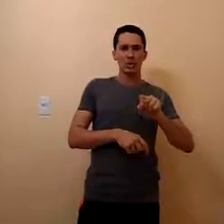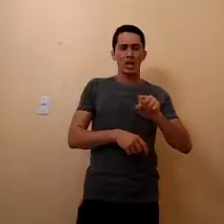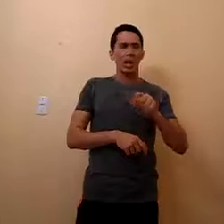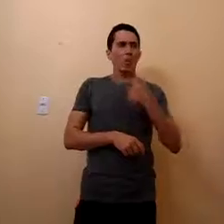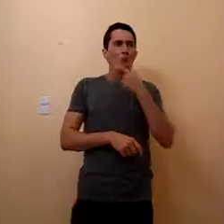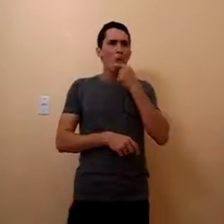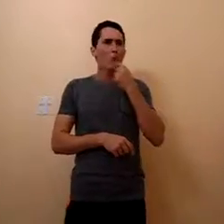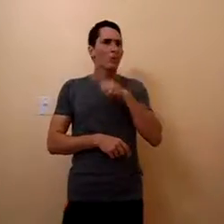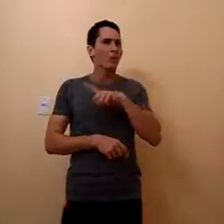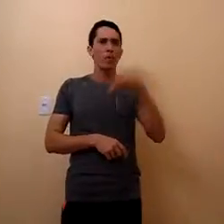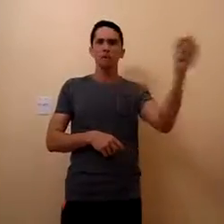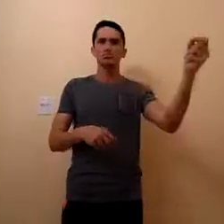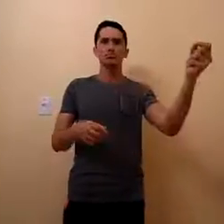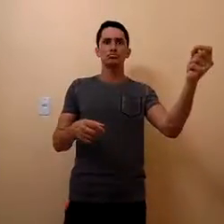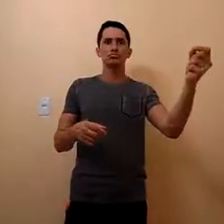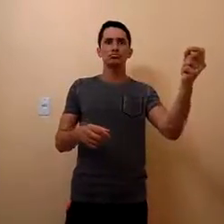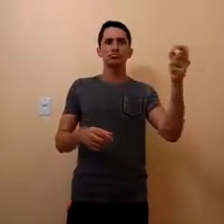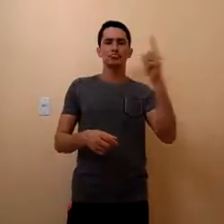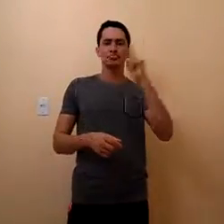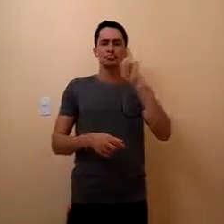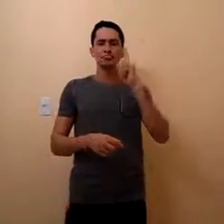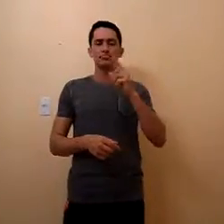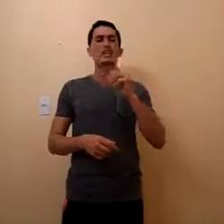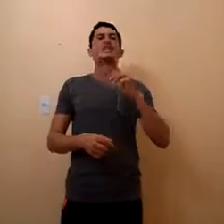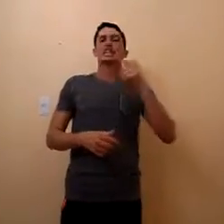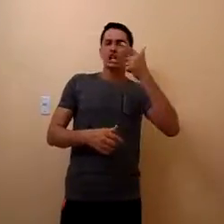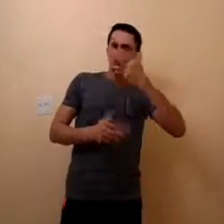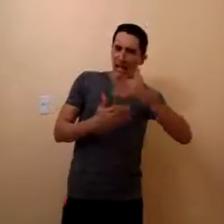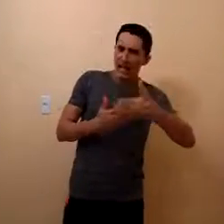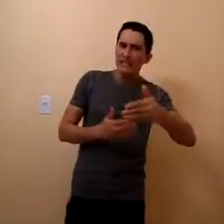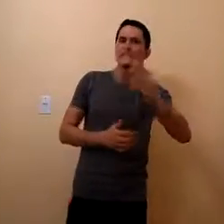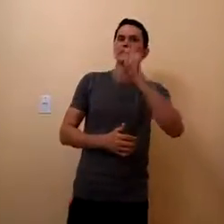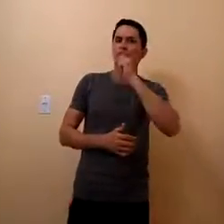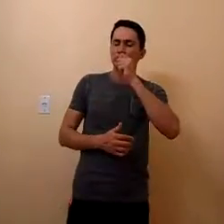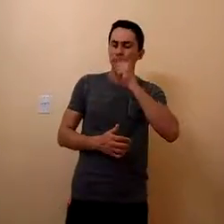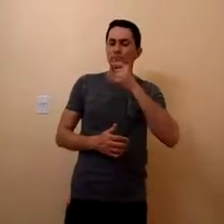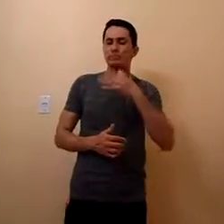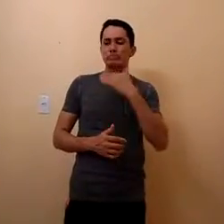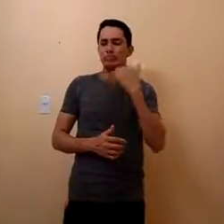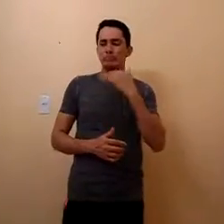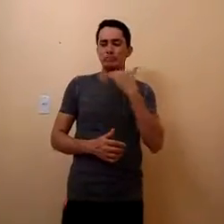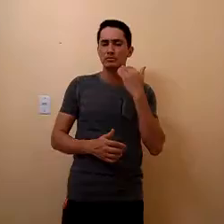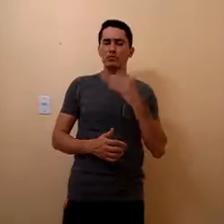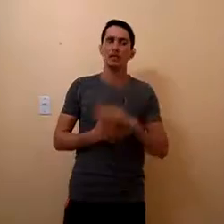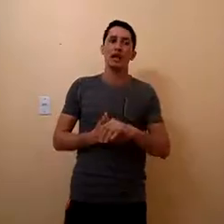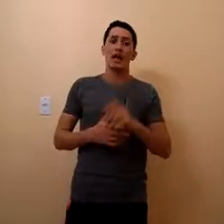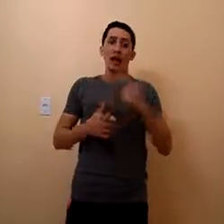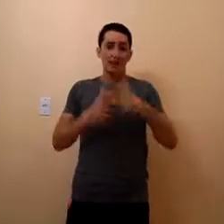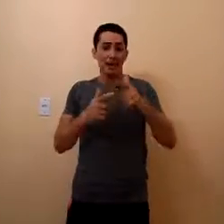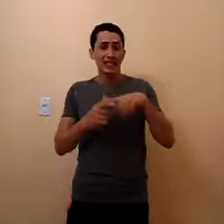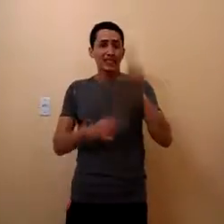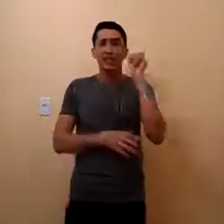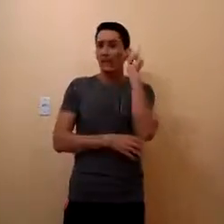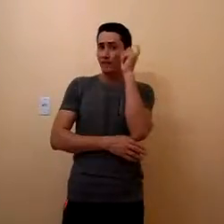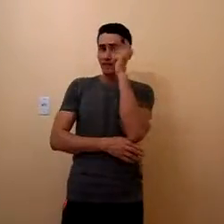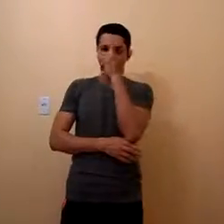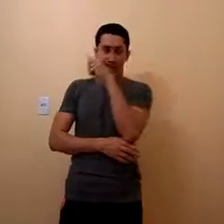permanece foragido e a violência continua na região. A situação é muito difícil. Buscar ele lá no